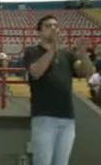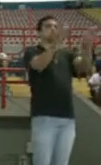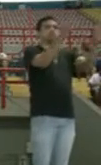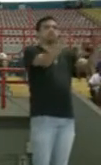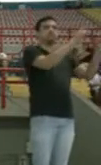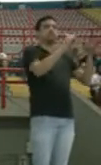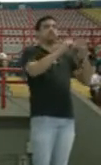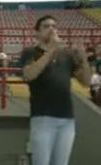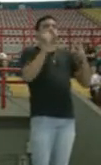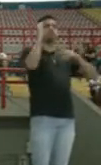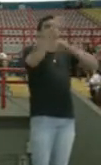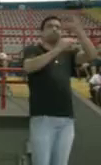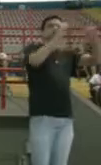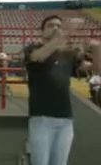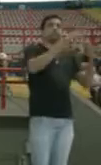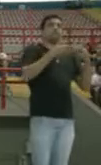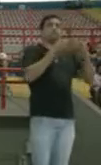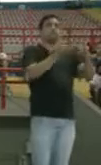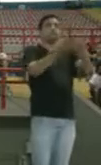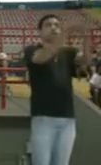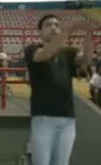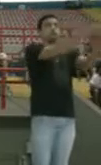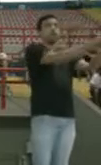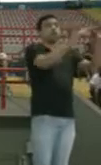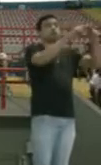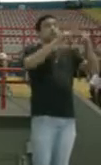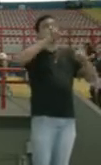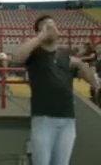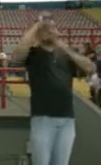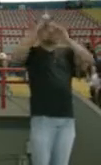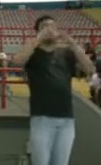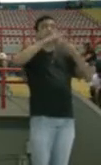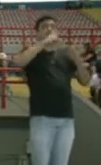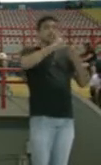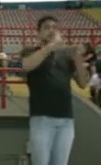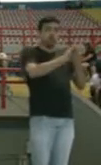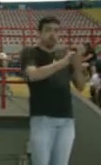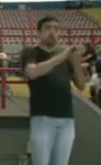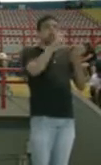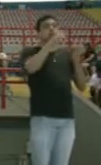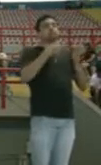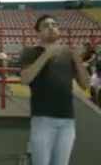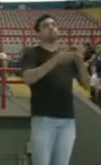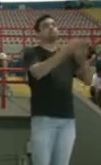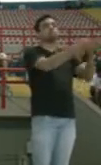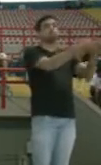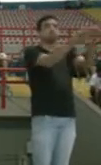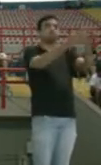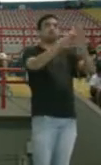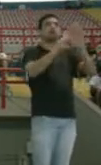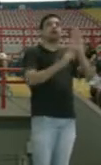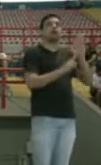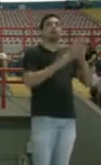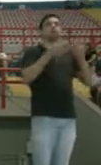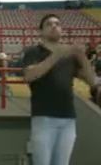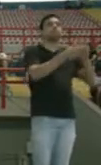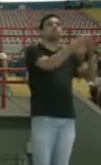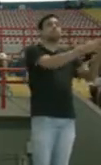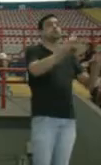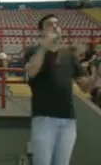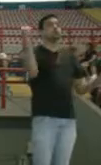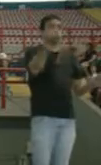muito mais investidora da expansão marítima, e criam inclusive os atos de navegação. O que é o ato de